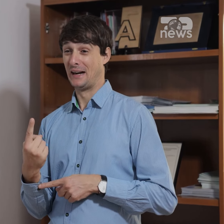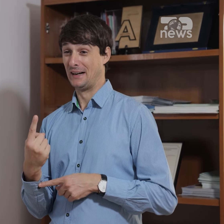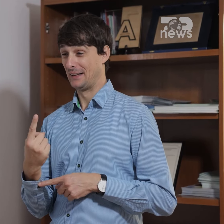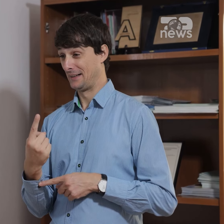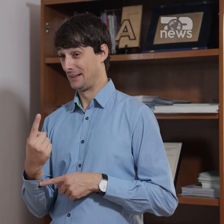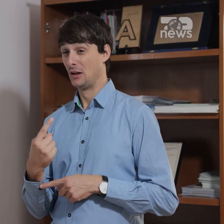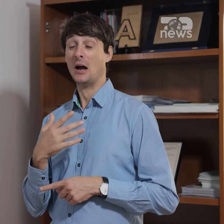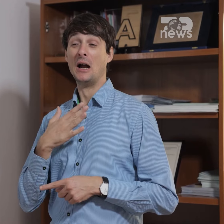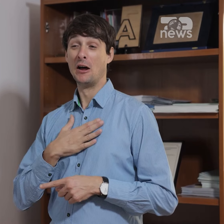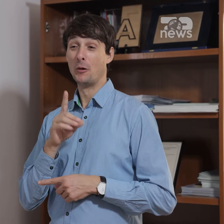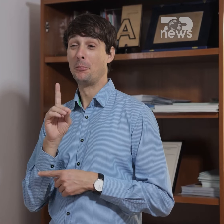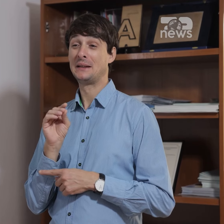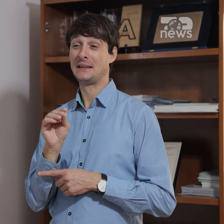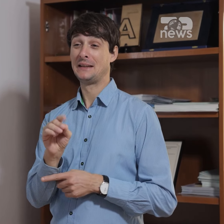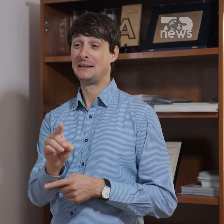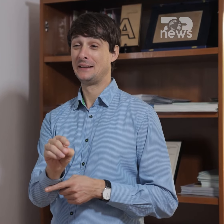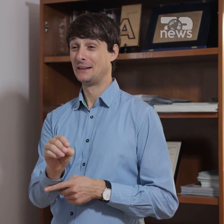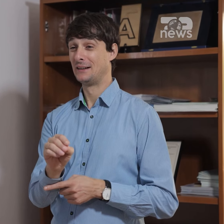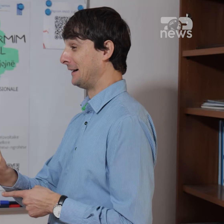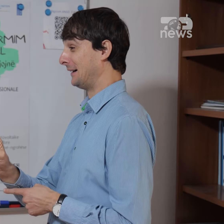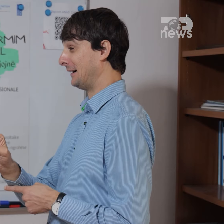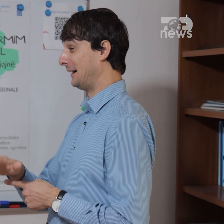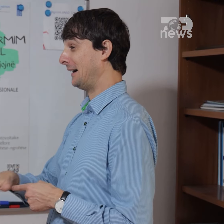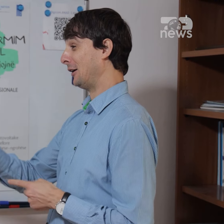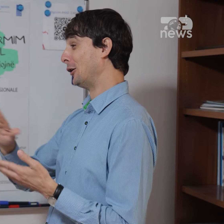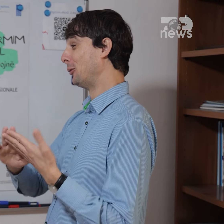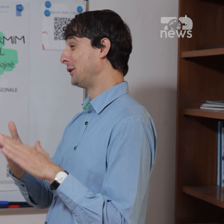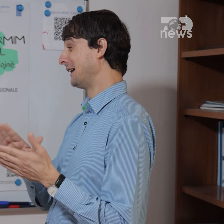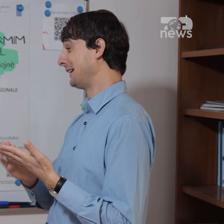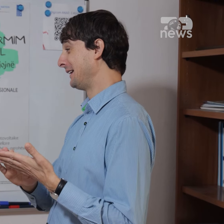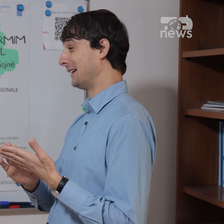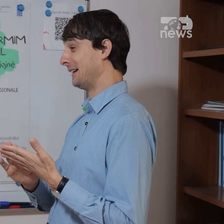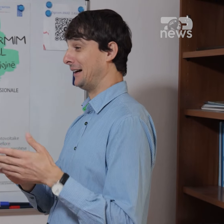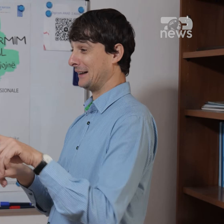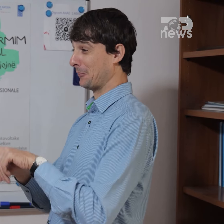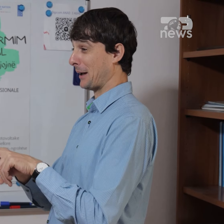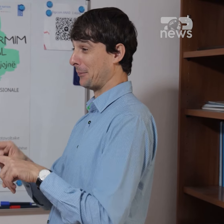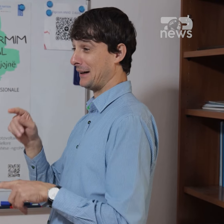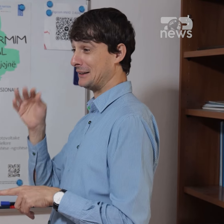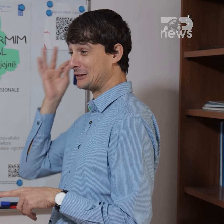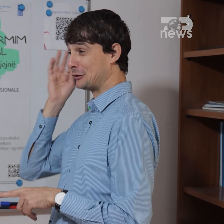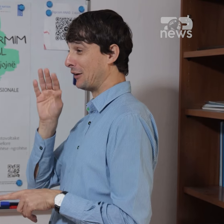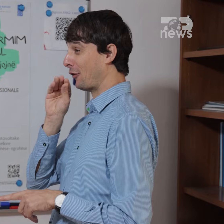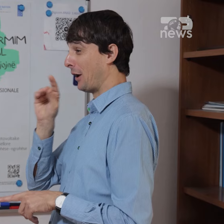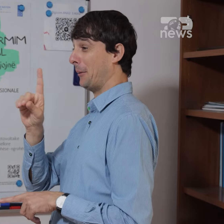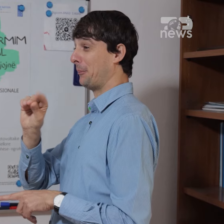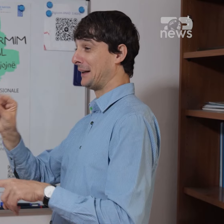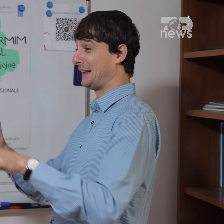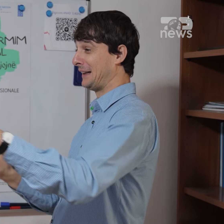disa televizione të shfaqin lajmet në gjuhën e shenjave dhe ditët jam vendosur ndryshme për t'i dhënë